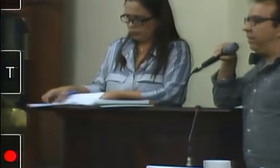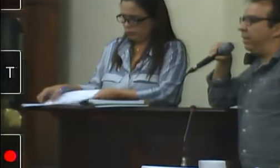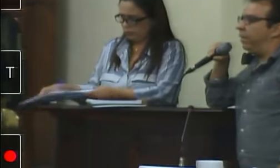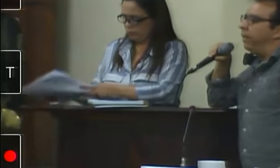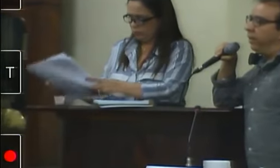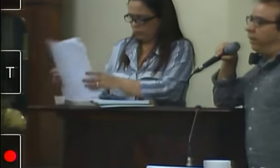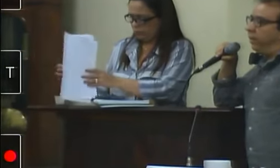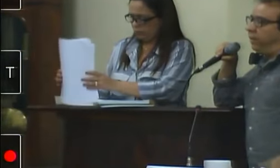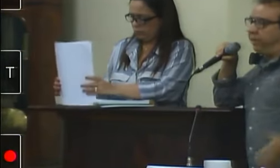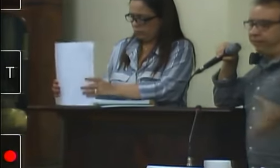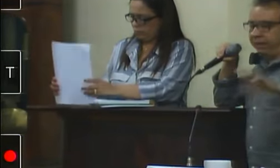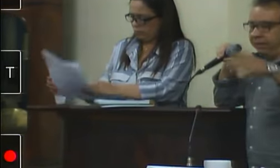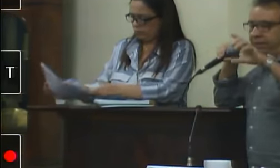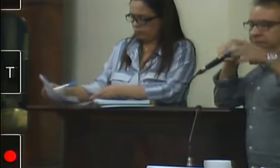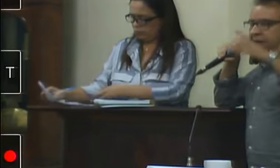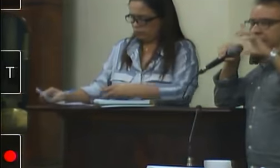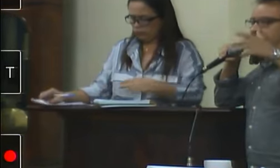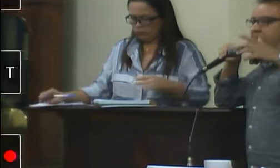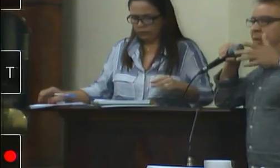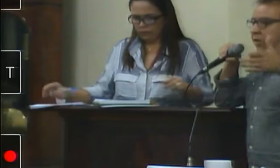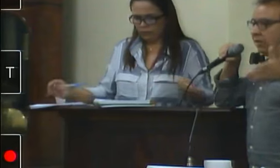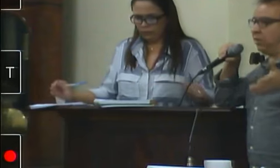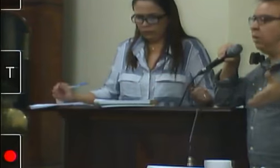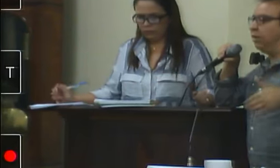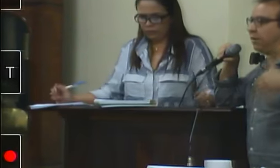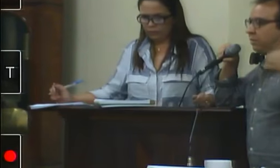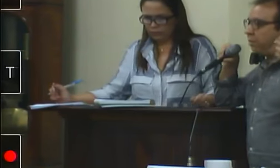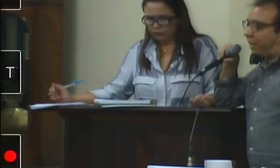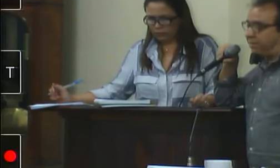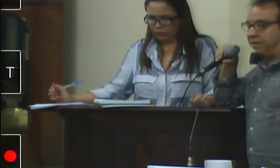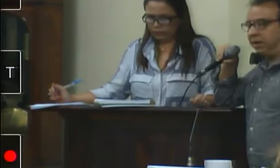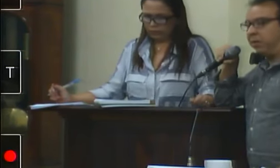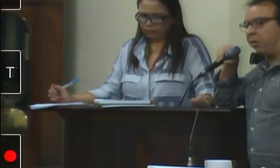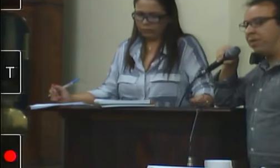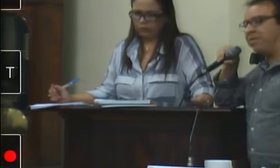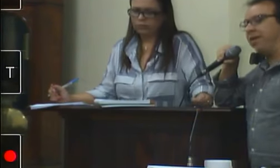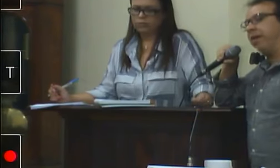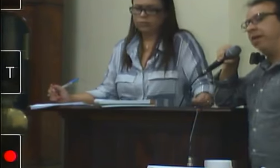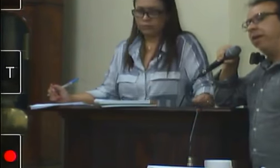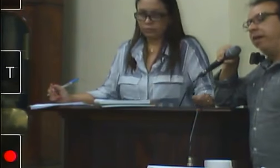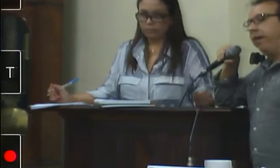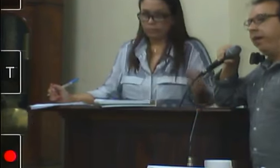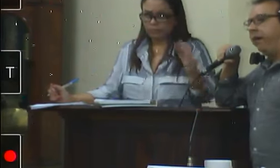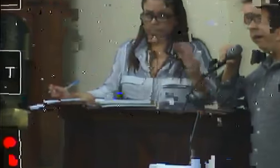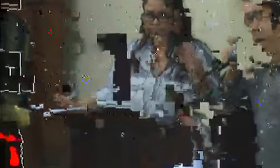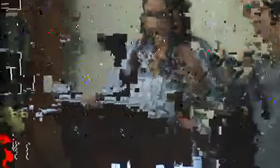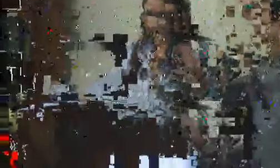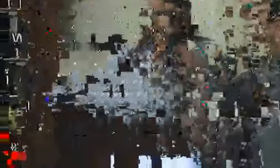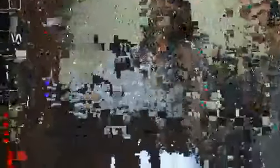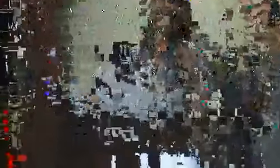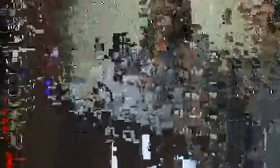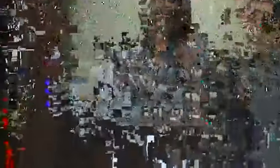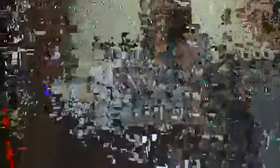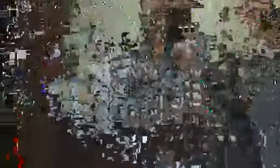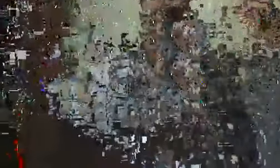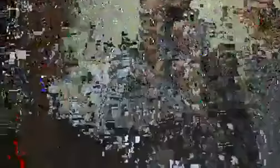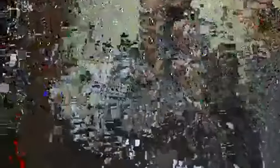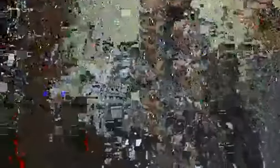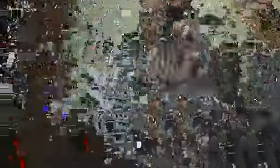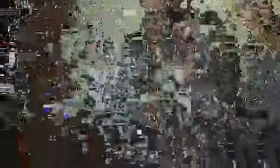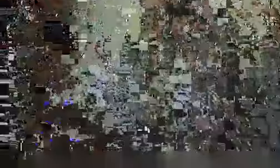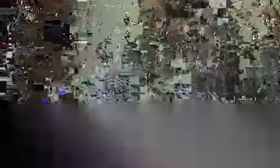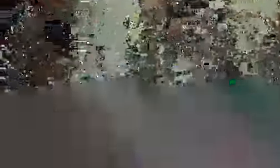né? Na verdade, ela vem paralela à Política Nacional de Atenção Básica, e é uma coisa assim, muito temerosa ainda,